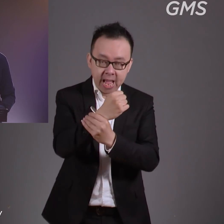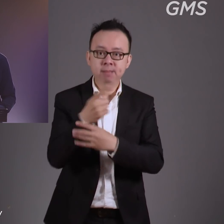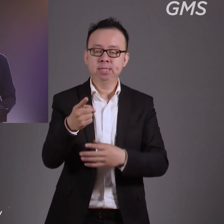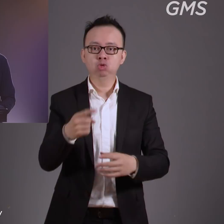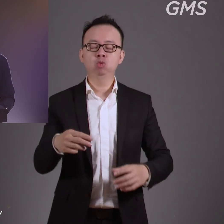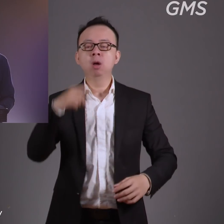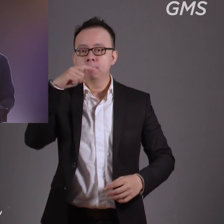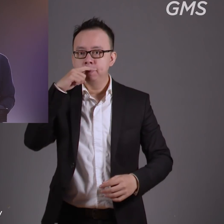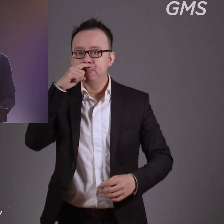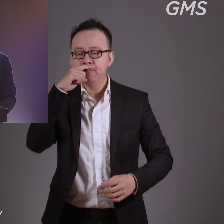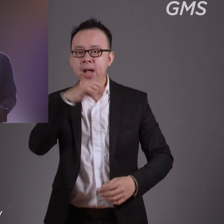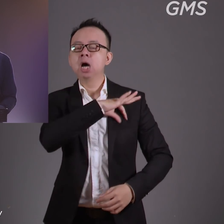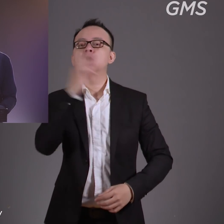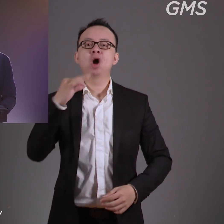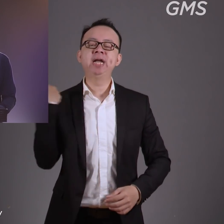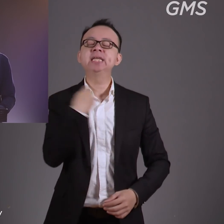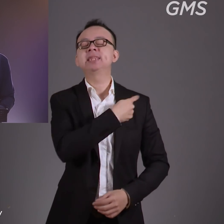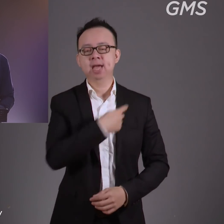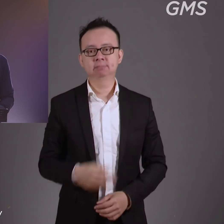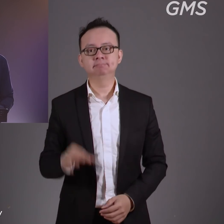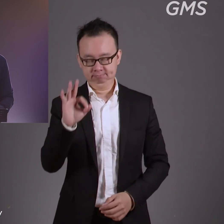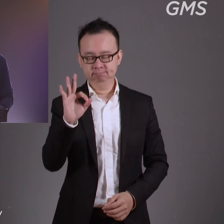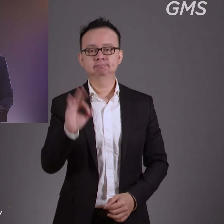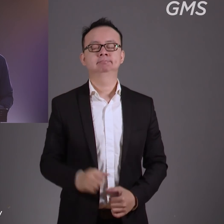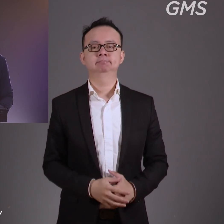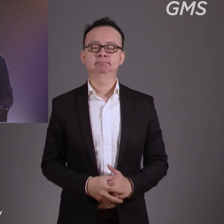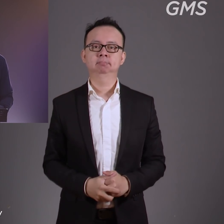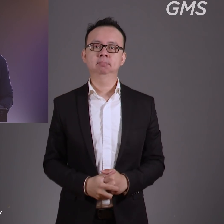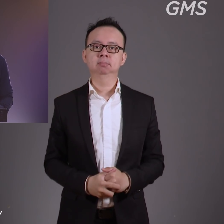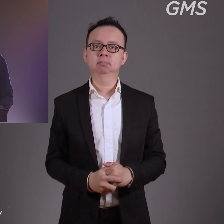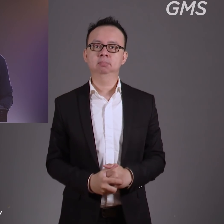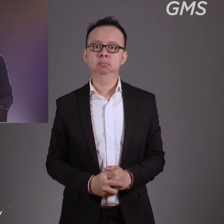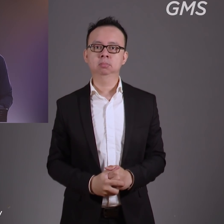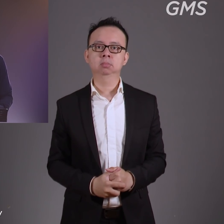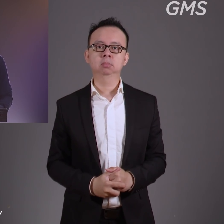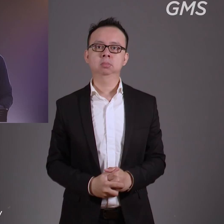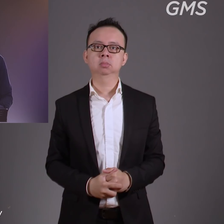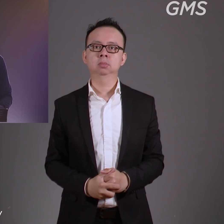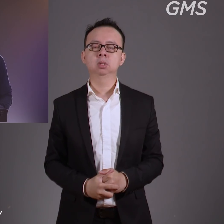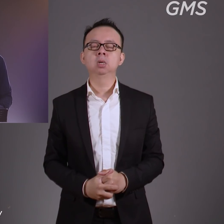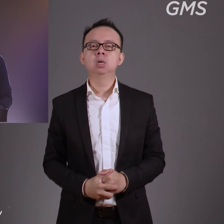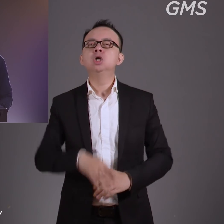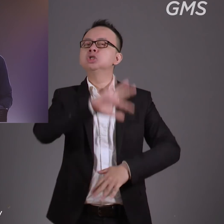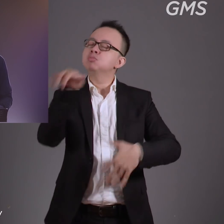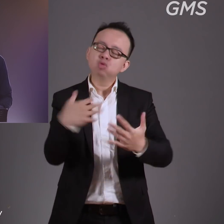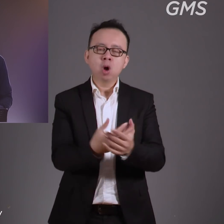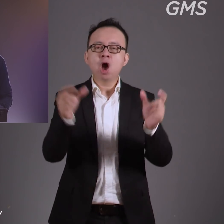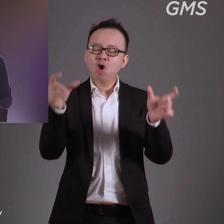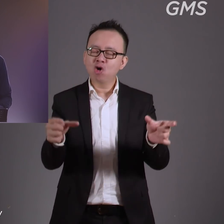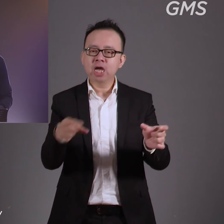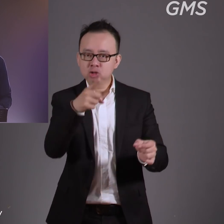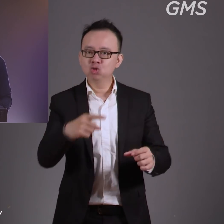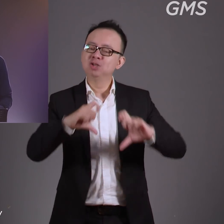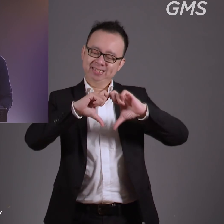jalan keselamatan. Tidak ada ras yang lebih tinggi dari yang lainnya. Eropa, Asia, Afrika, semua dicinta oleh Tuhan. Tetapi